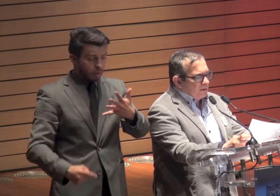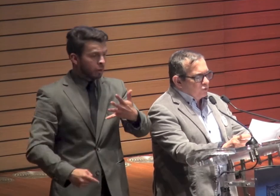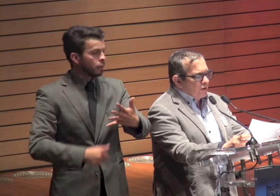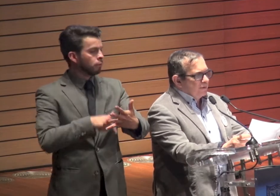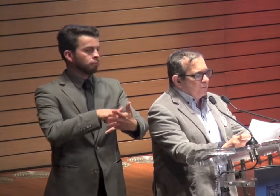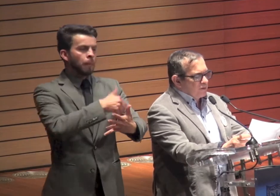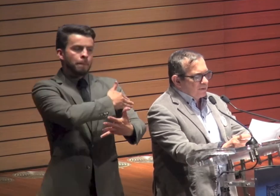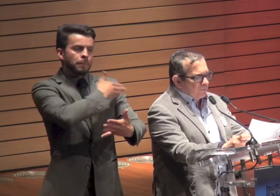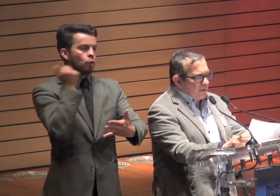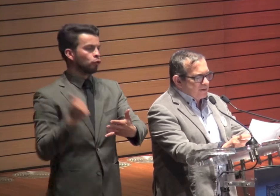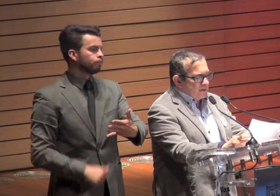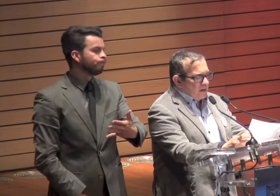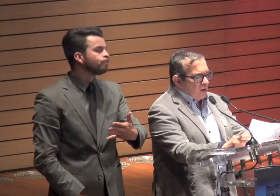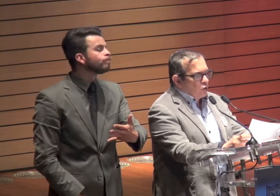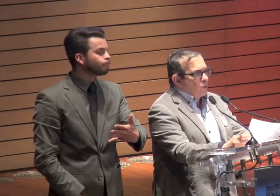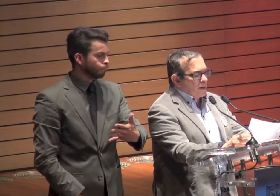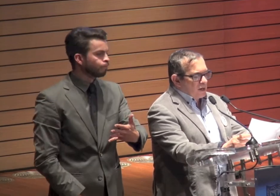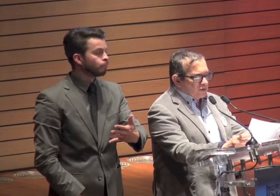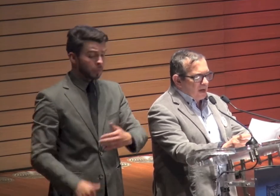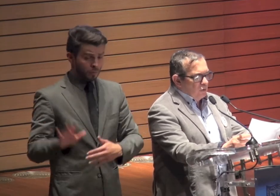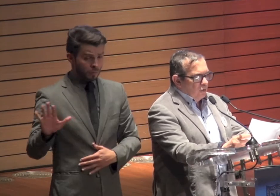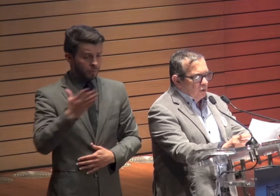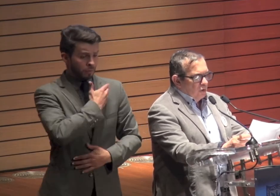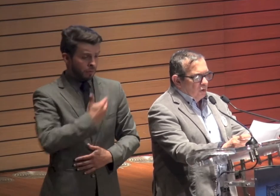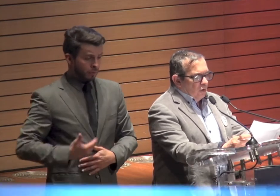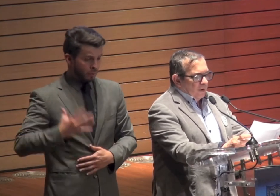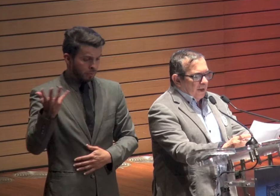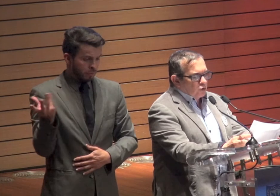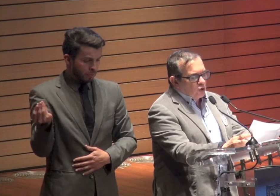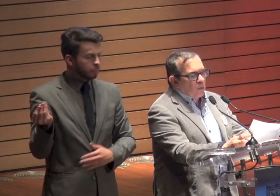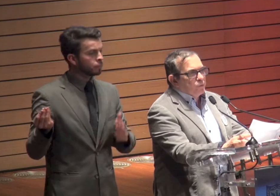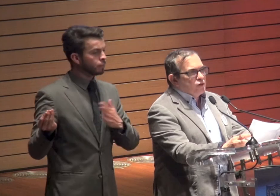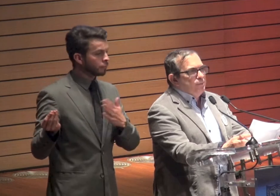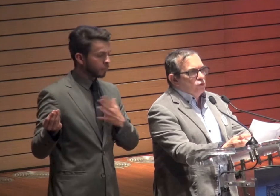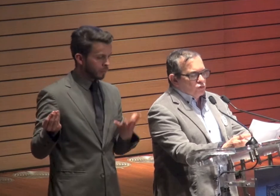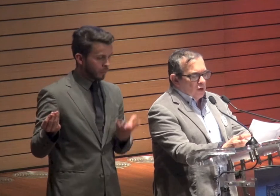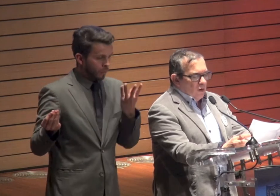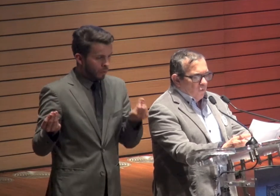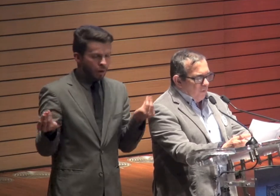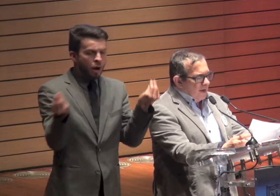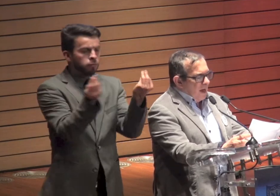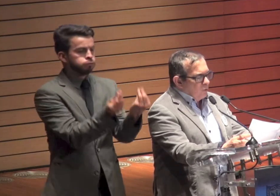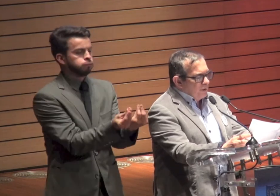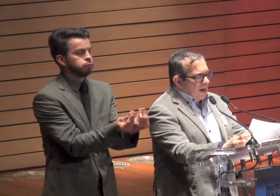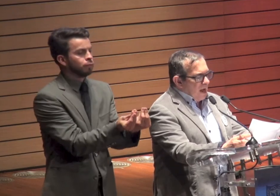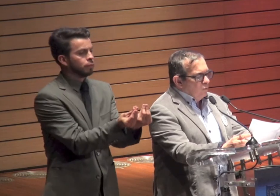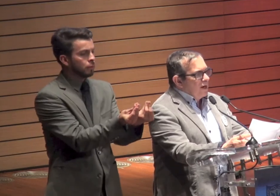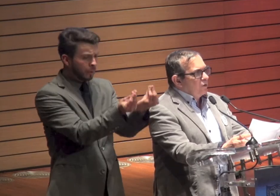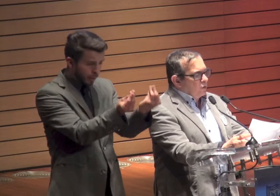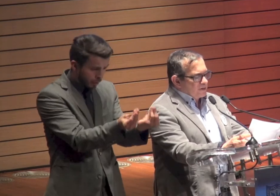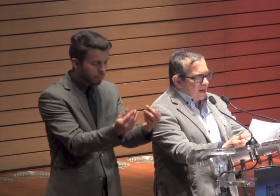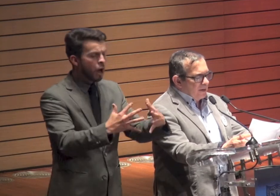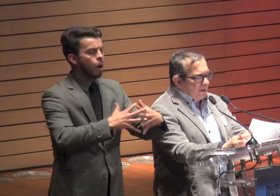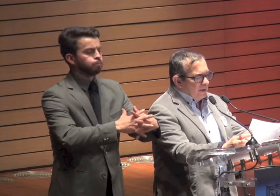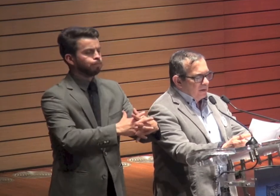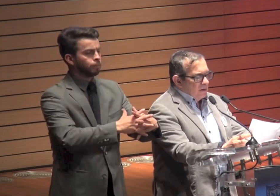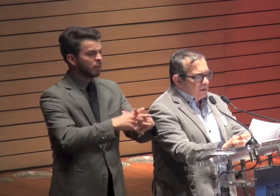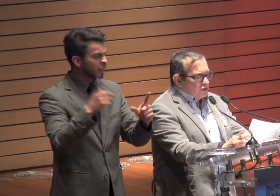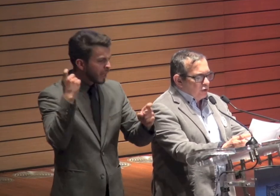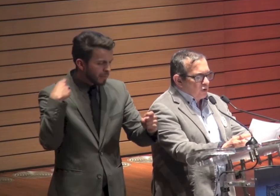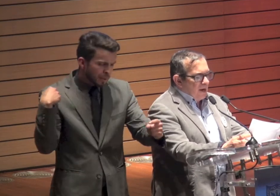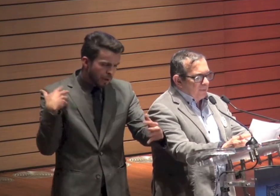dos partes nos sentimos satisfechas con lo alcanzado, que no solo pusimos fin a un largo de